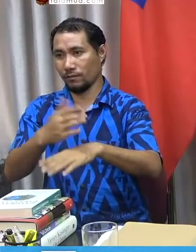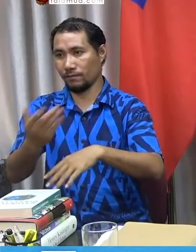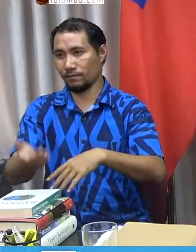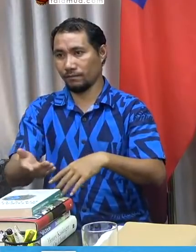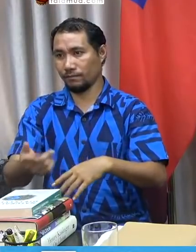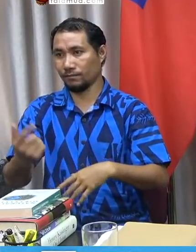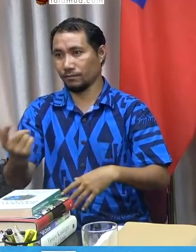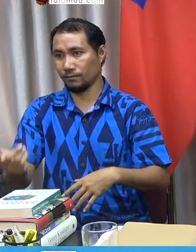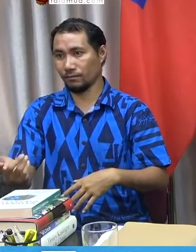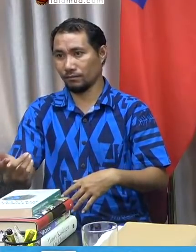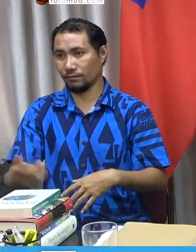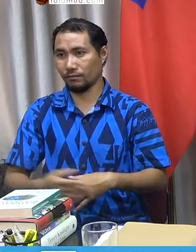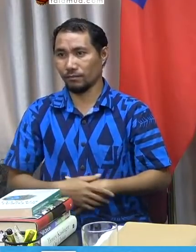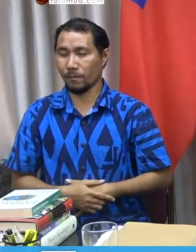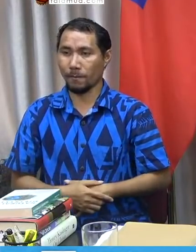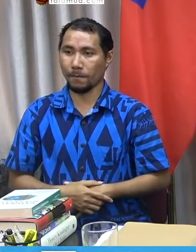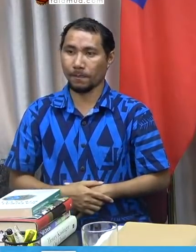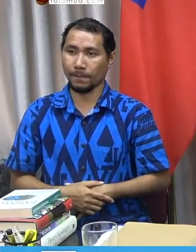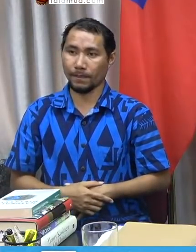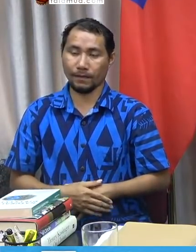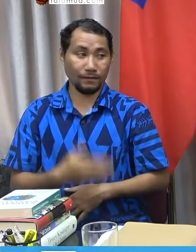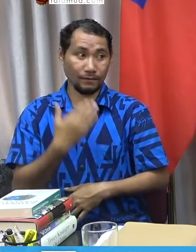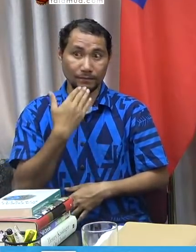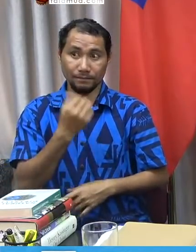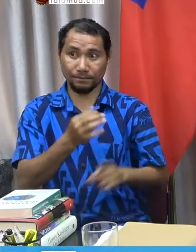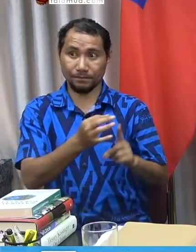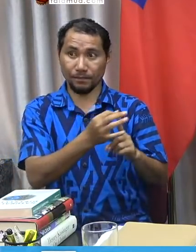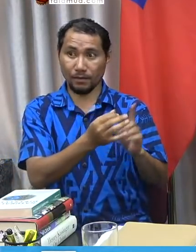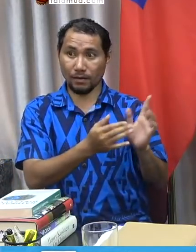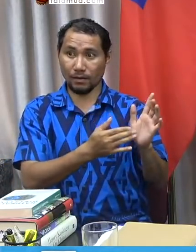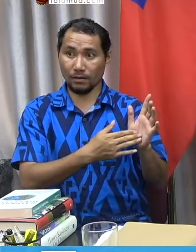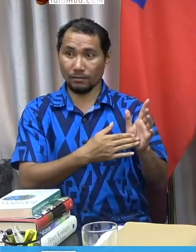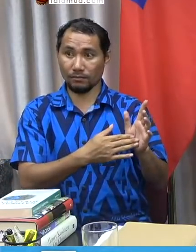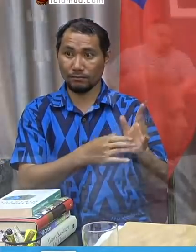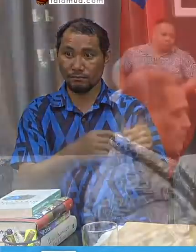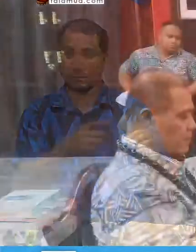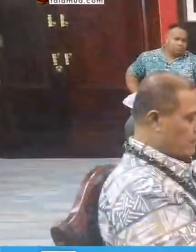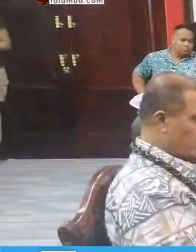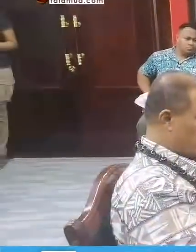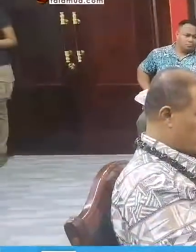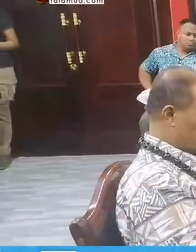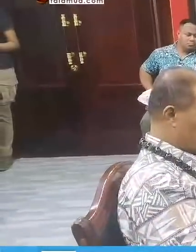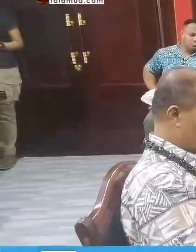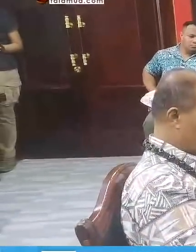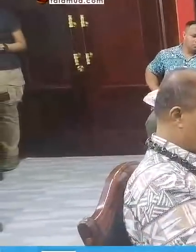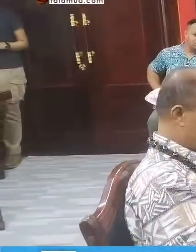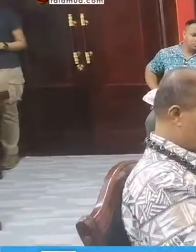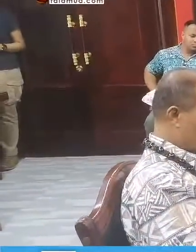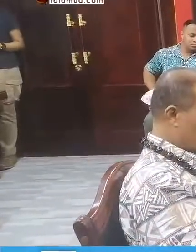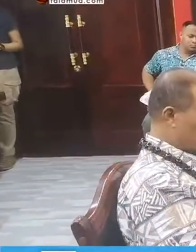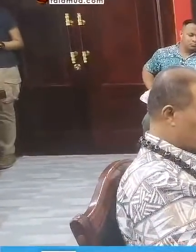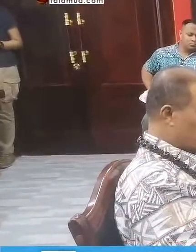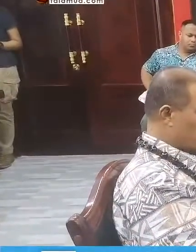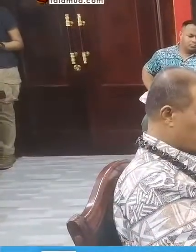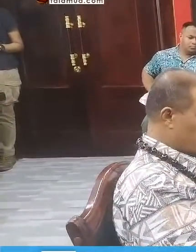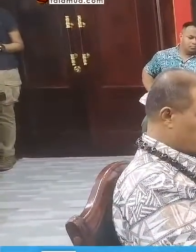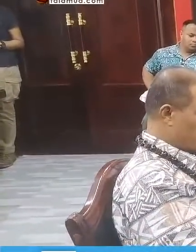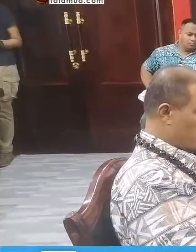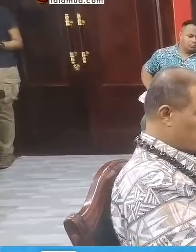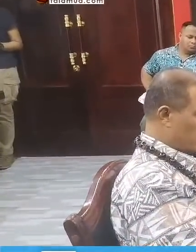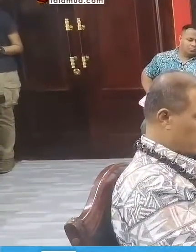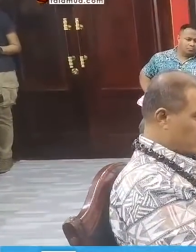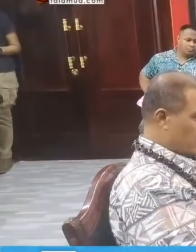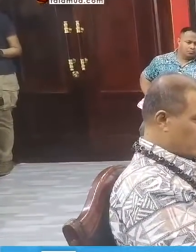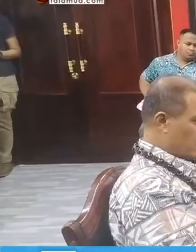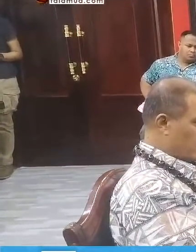koe tingi ne. Lau whiona, e se le subsiri le lau tama whai tuai. E se mta au.